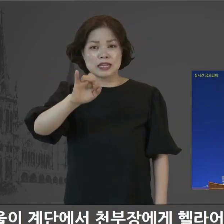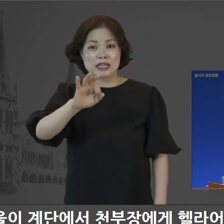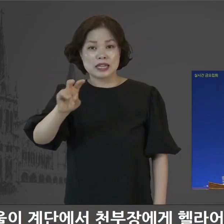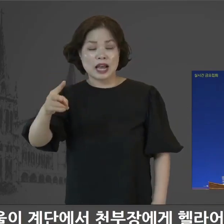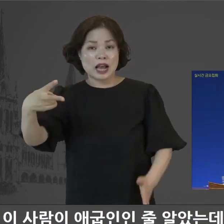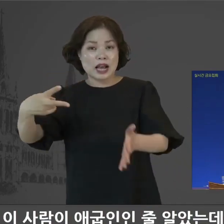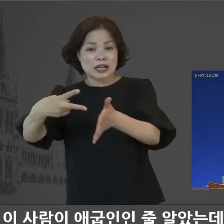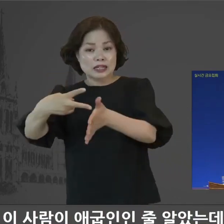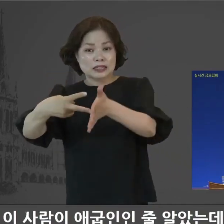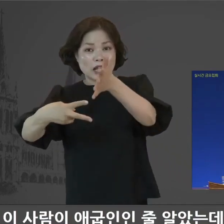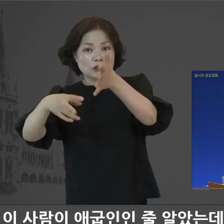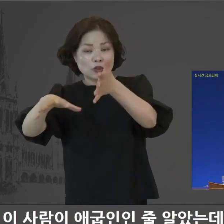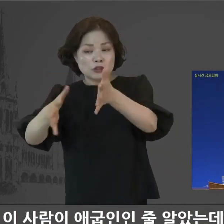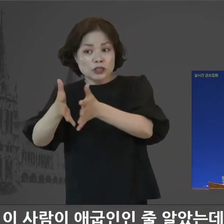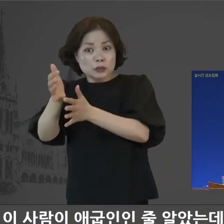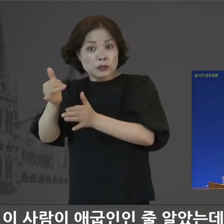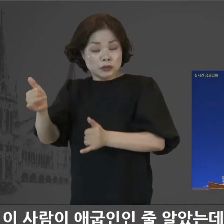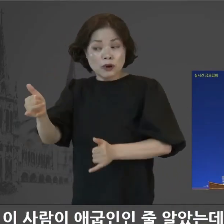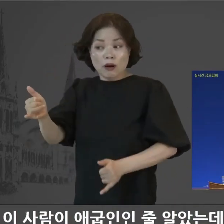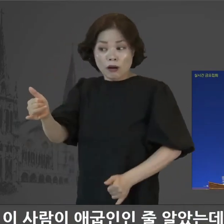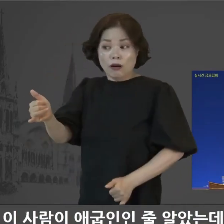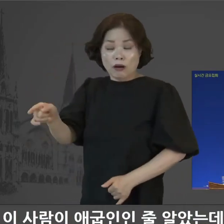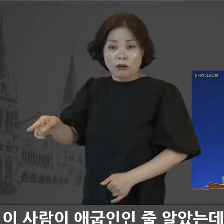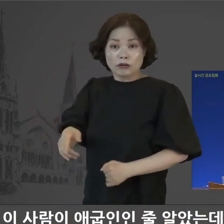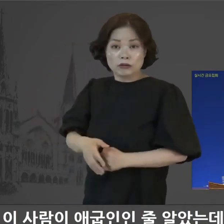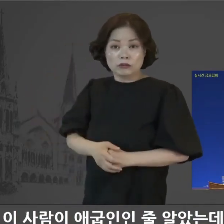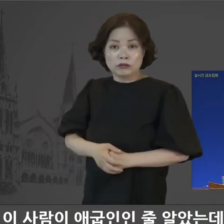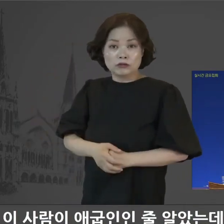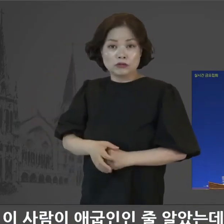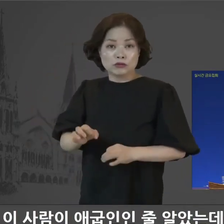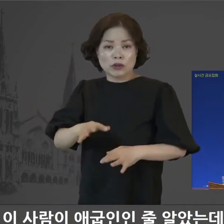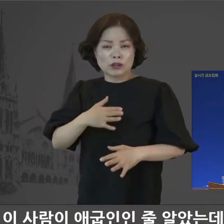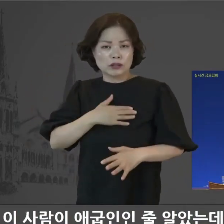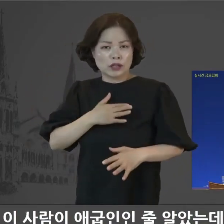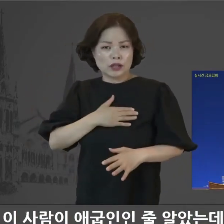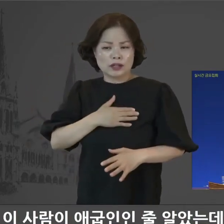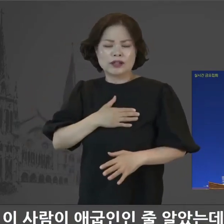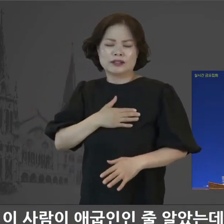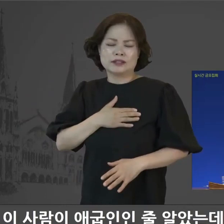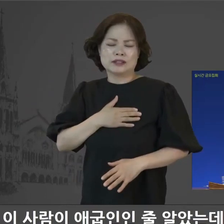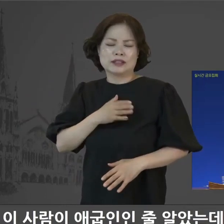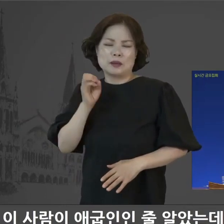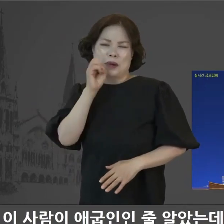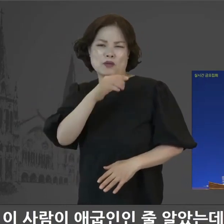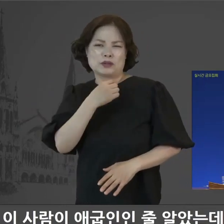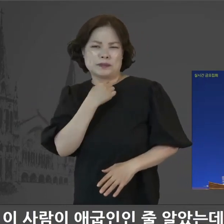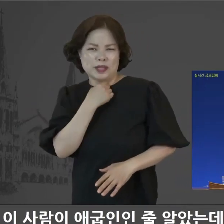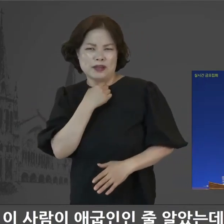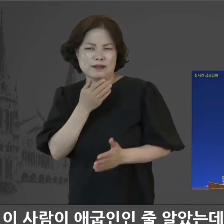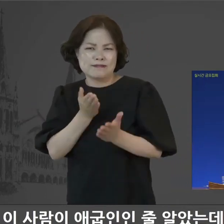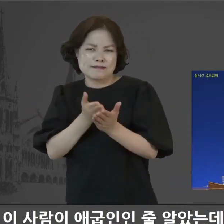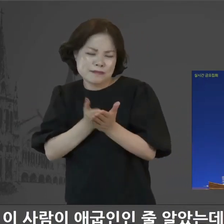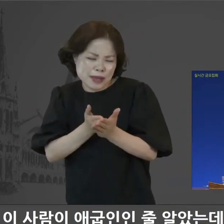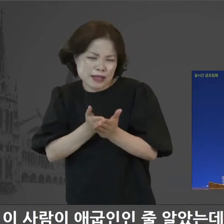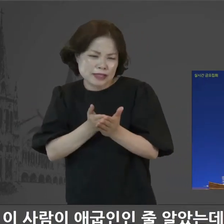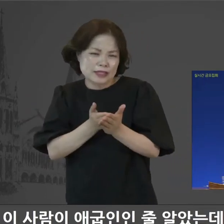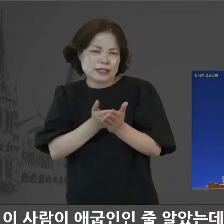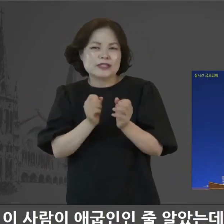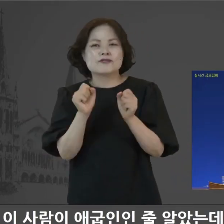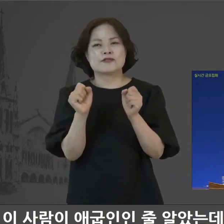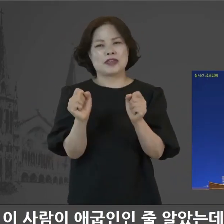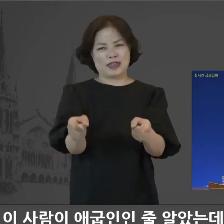이렇게 이야기를 하니까 그러냐? 그런 순간 내가 한마디 좀 하게 해달라고 그 기회를 또